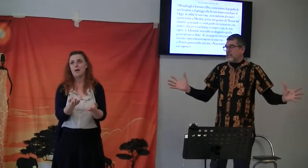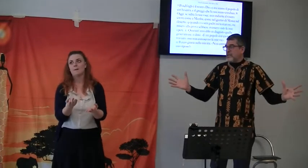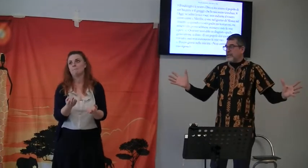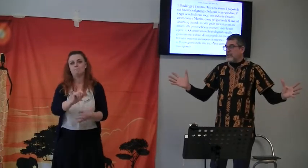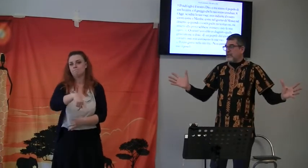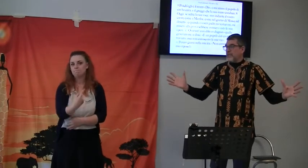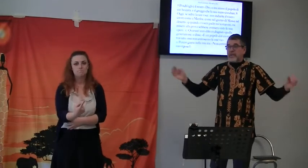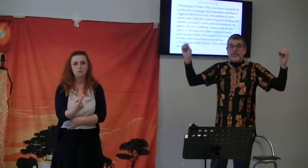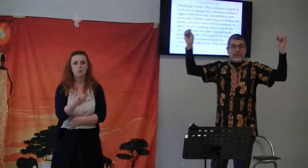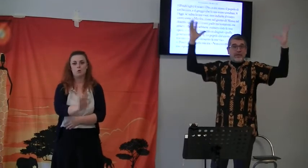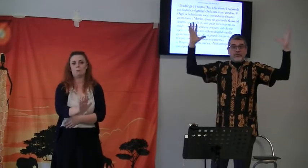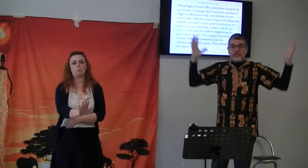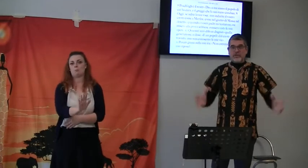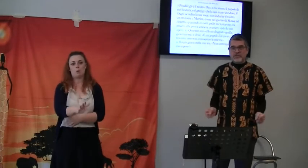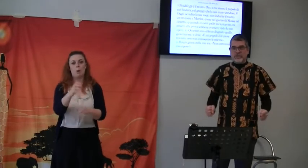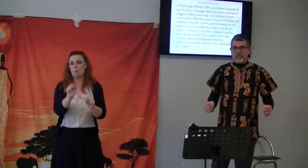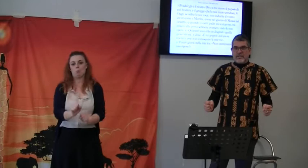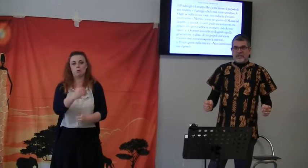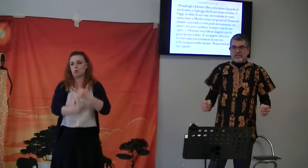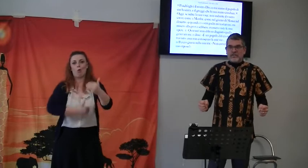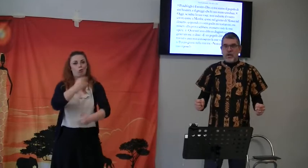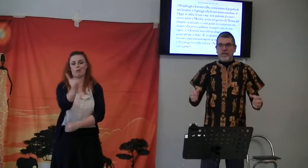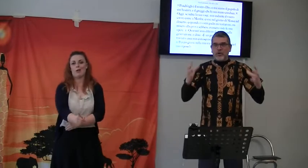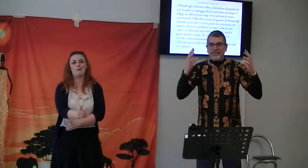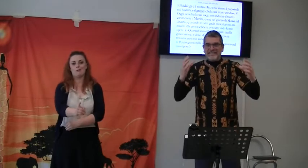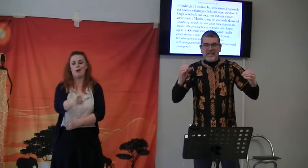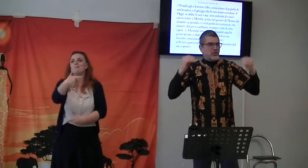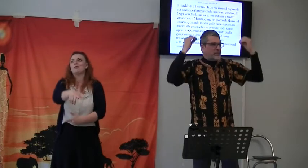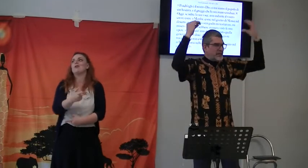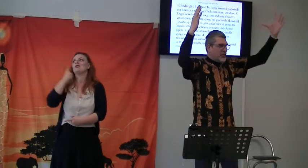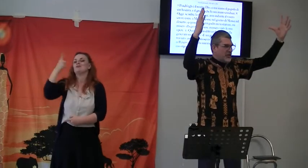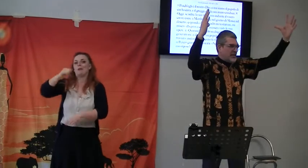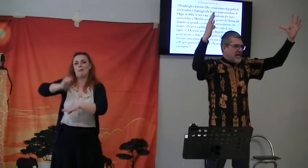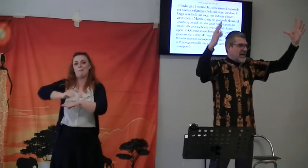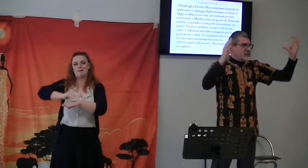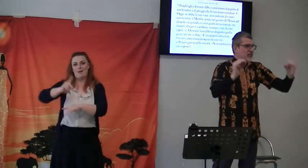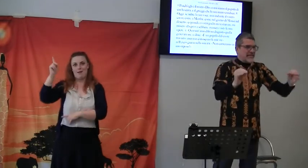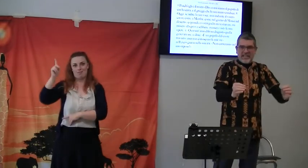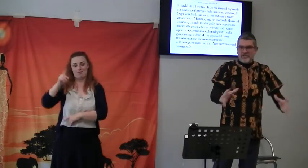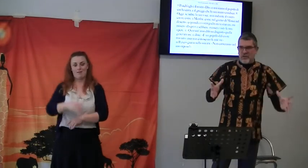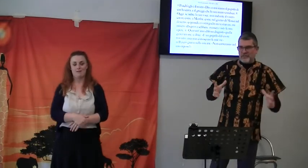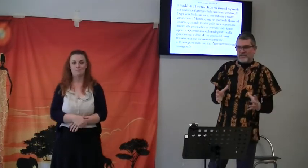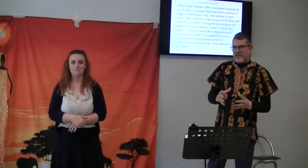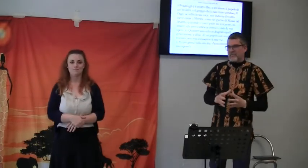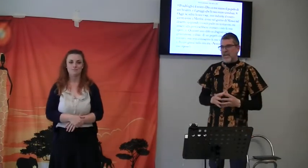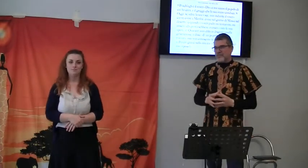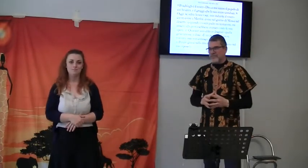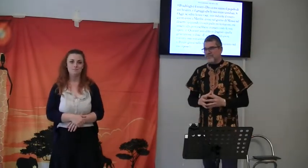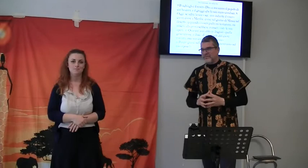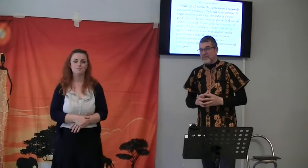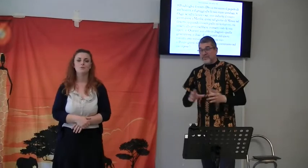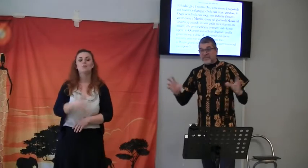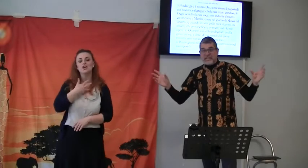io non riesco più a fare questo, perché qui c'è la mano di Dio, c'è un'autorità superiore all'autorità che noi